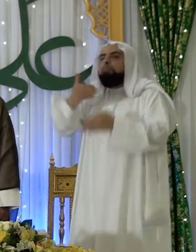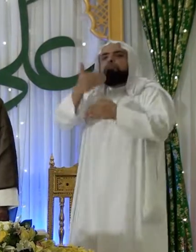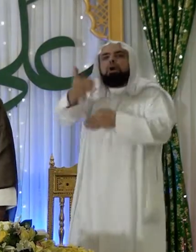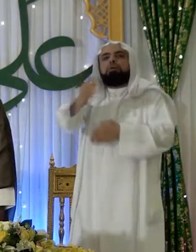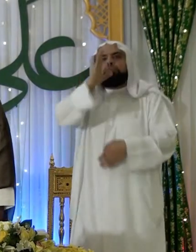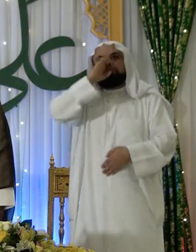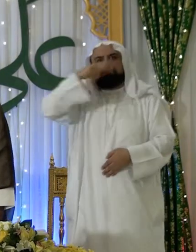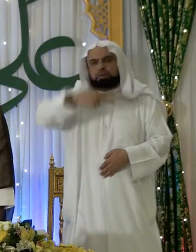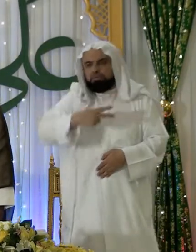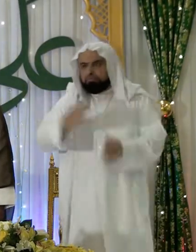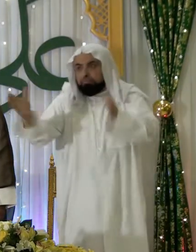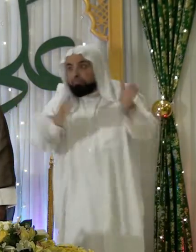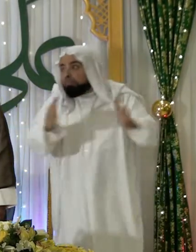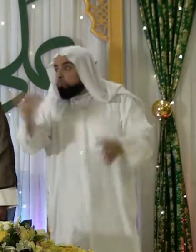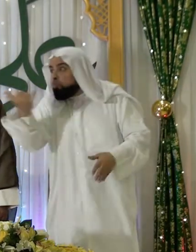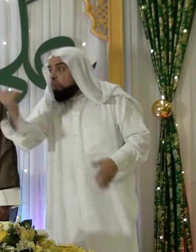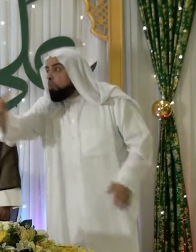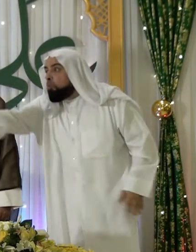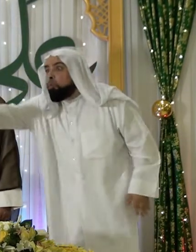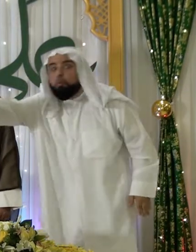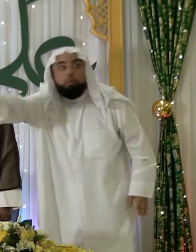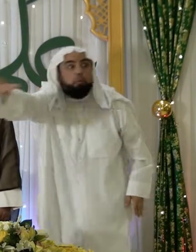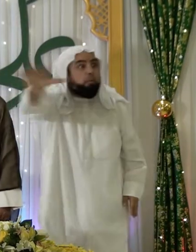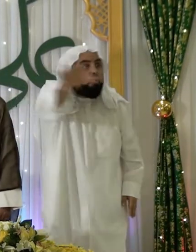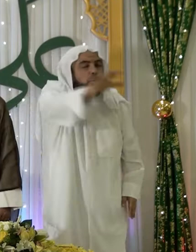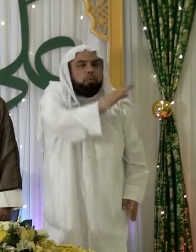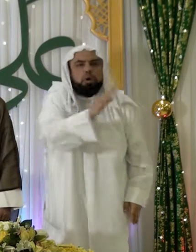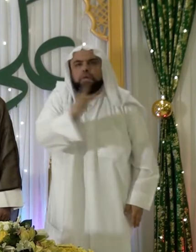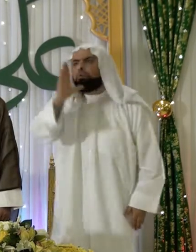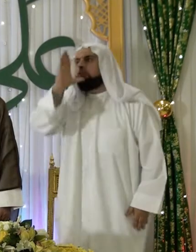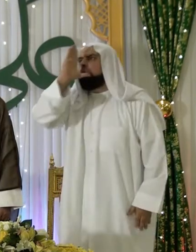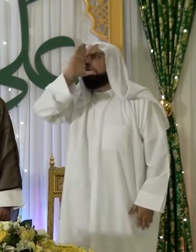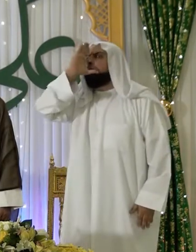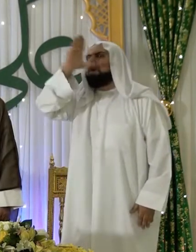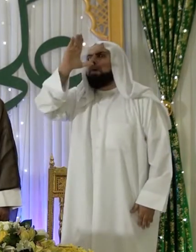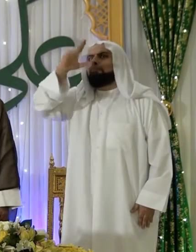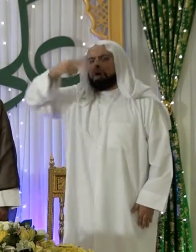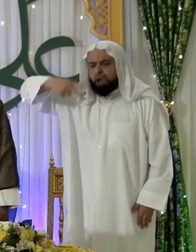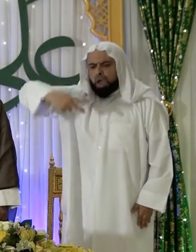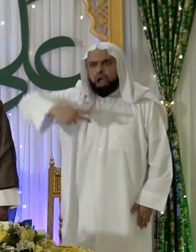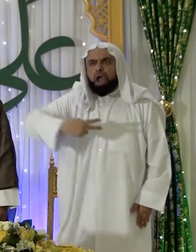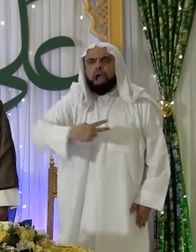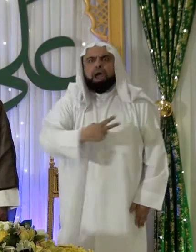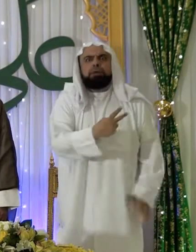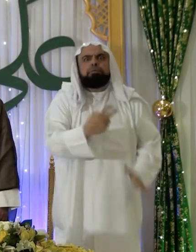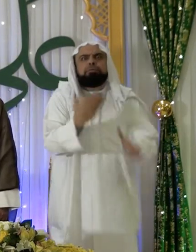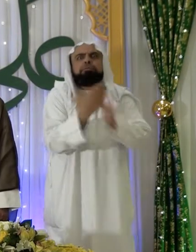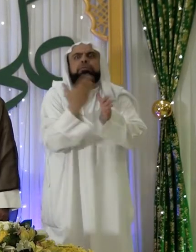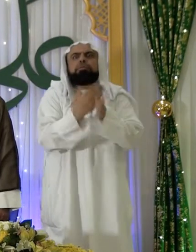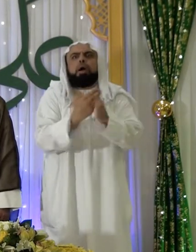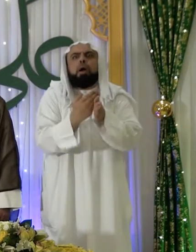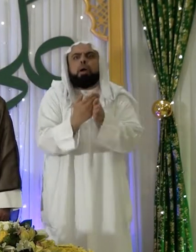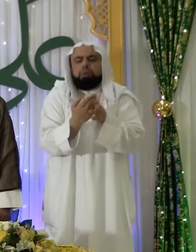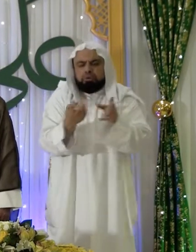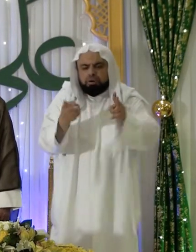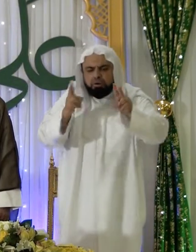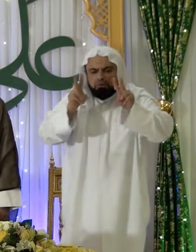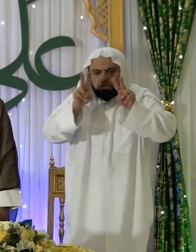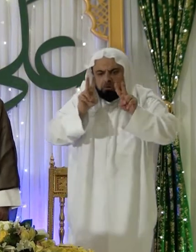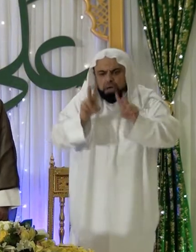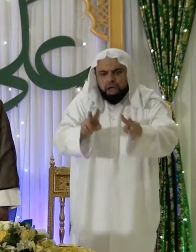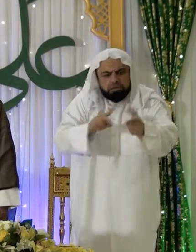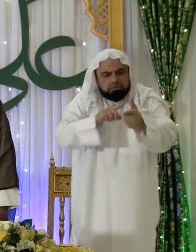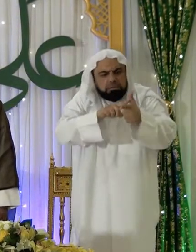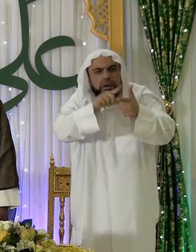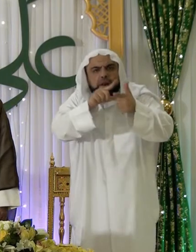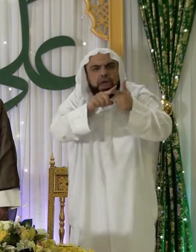هذا الإمام الذي سيكون امتداداً طبيعيا لوجود رسول